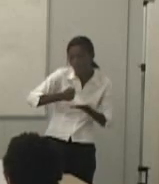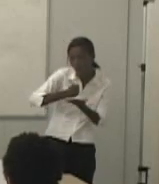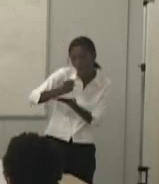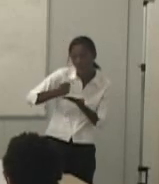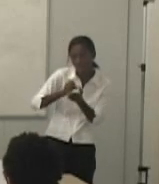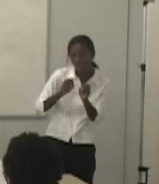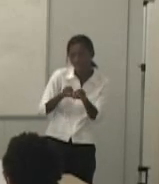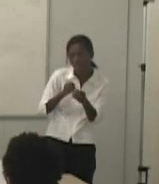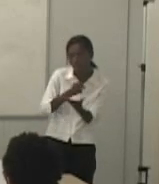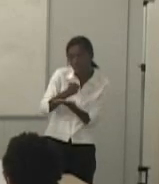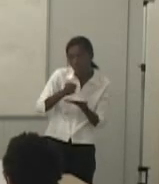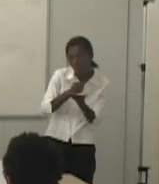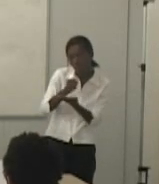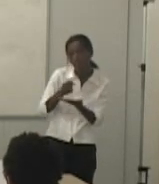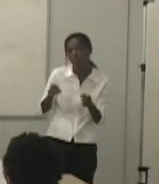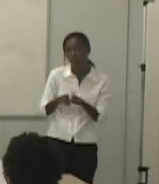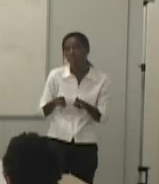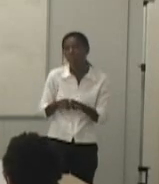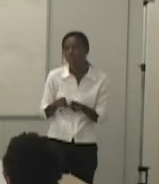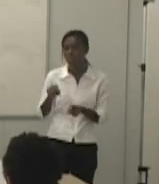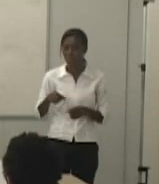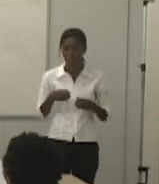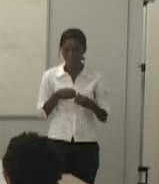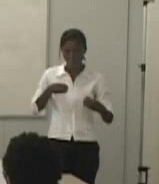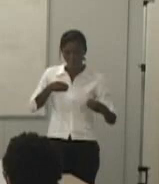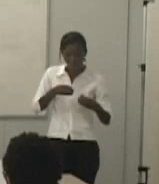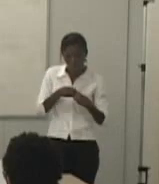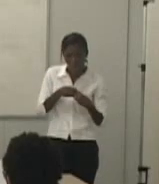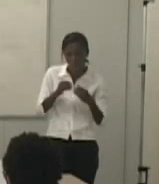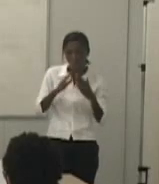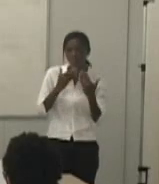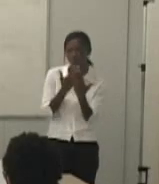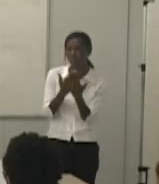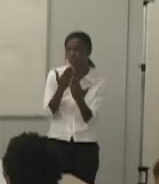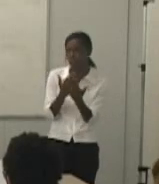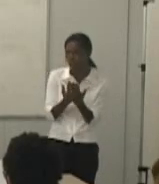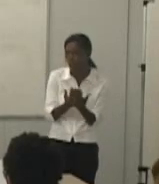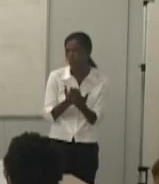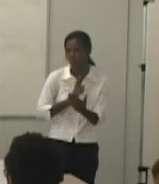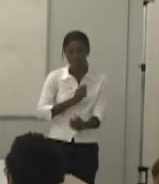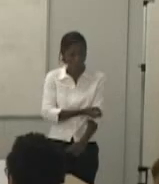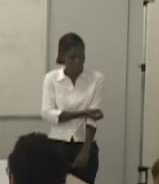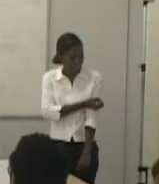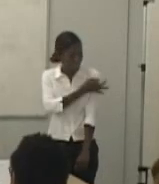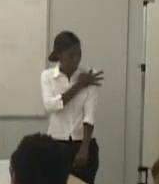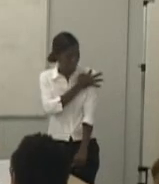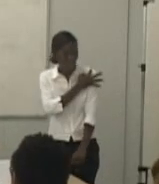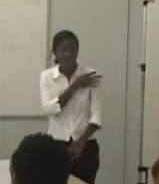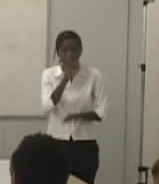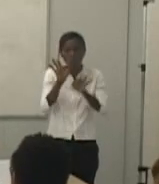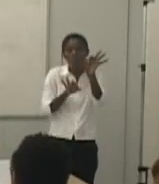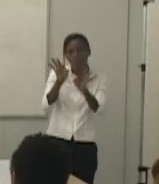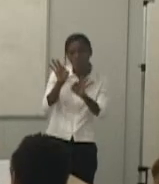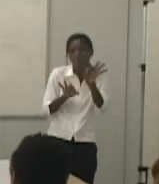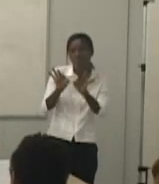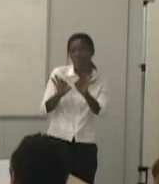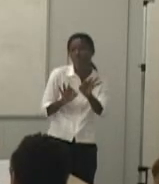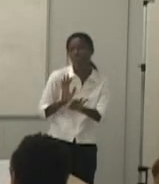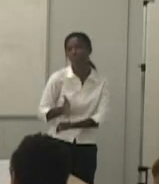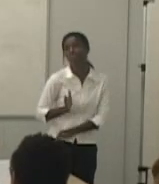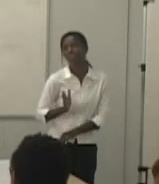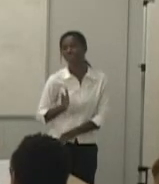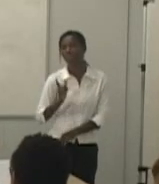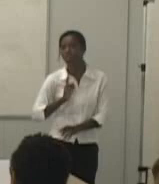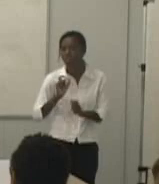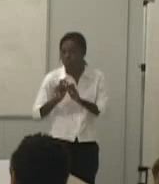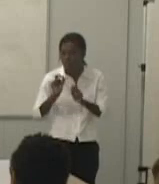localização aqui perto de uma escola de eh Ensino Fundamental era fazer a parte do projeto de fazer